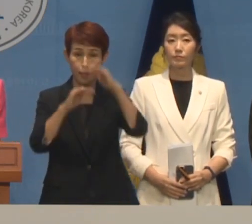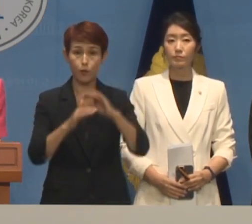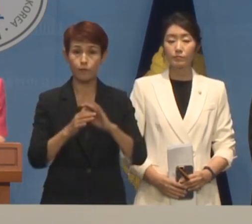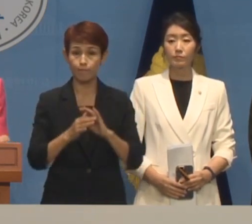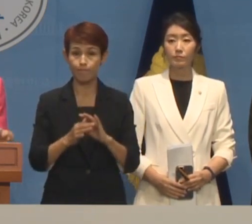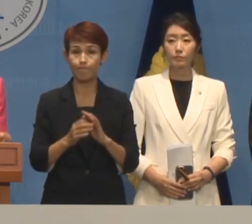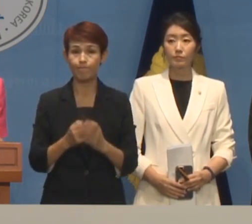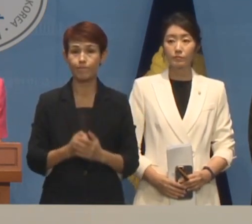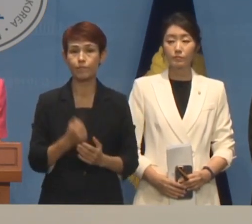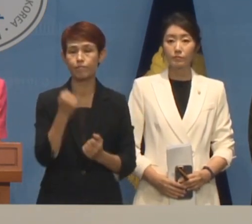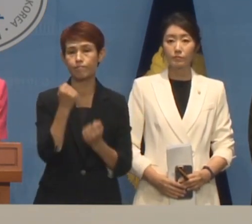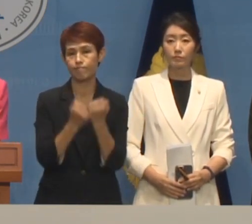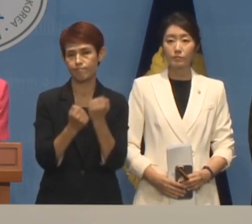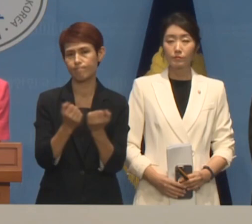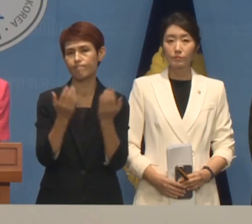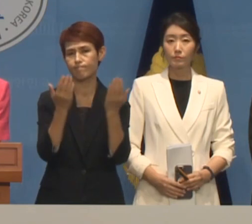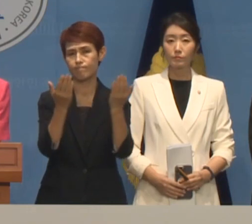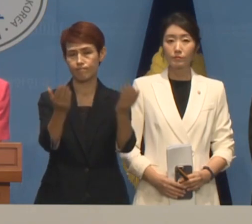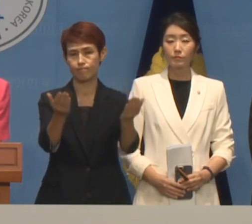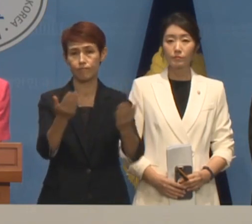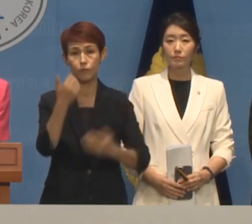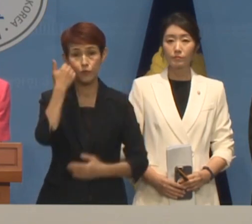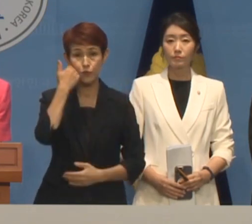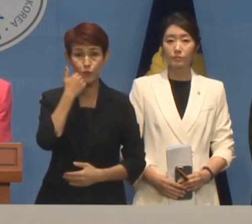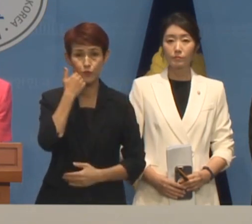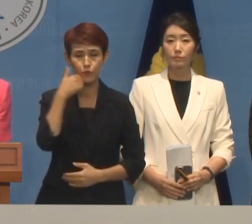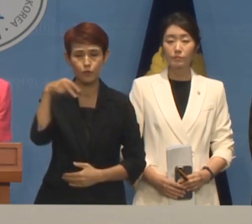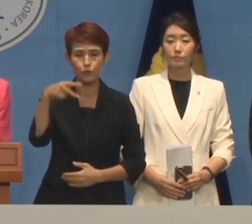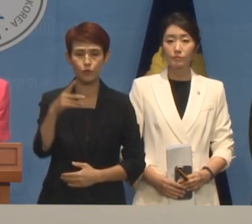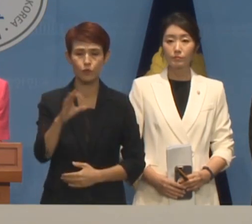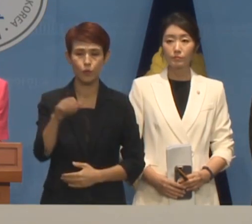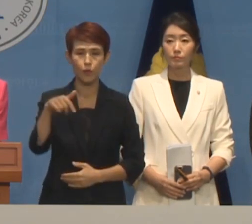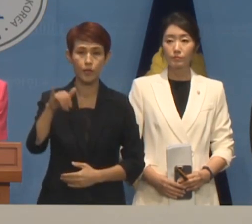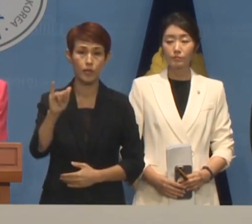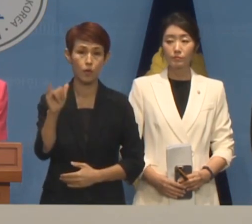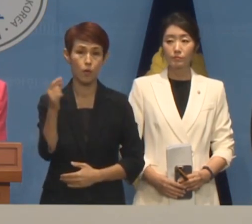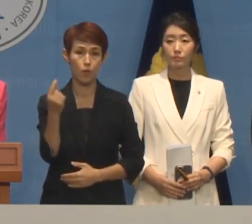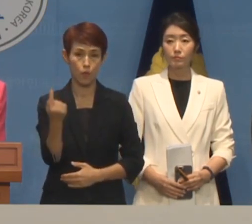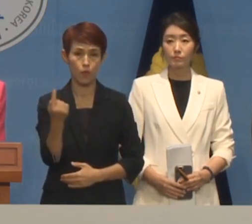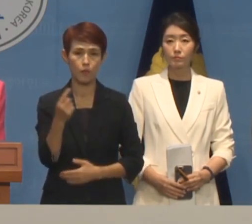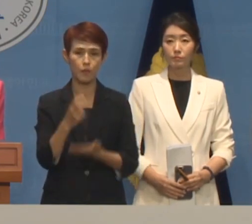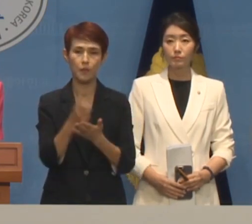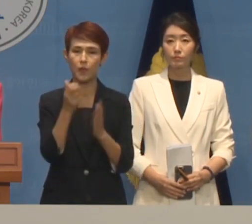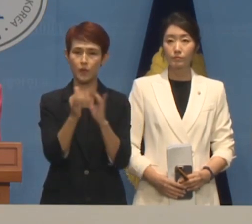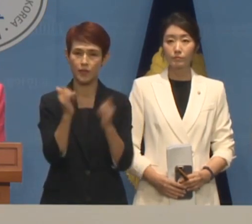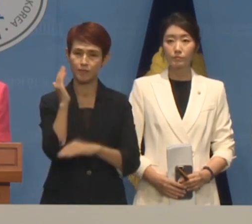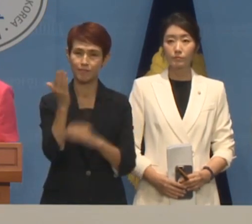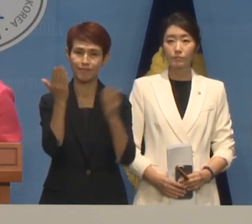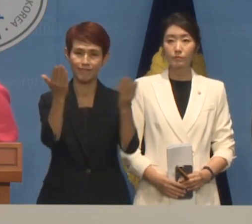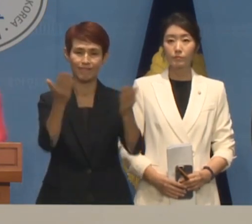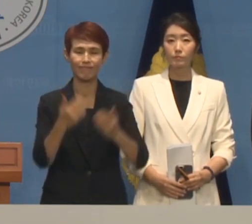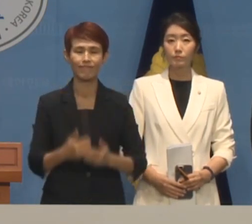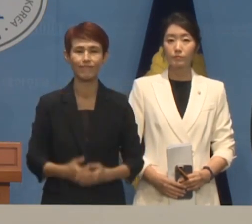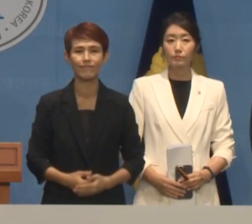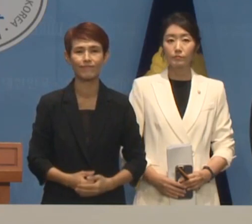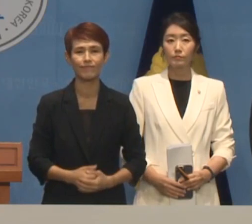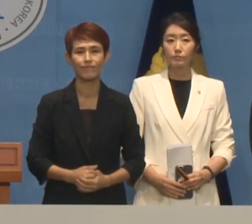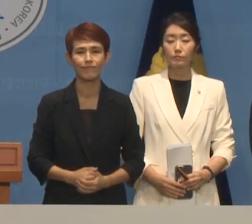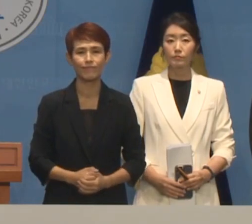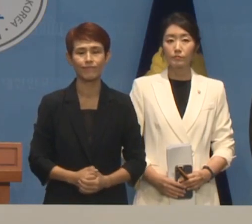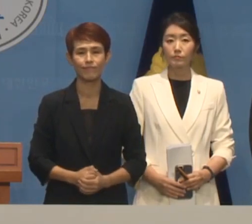관련돼서 그동안 열심히 대응을 해오셨던 송기호 변호사님께서 짧게 관련 발언해 주시겠습니다.